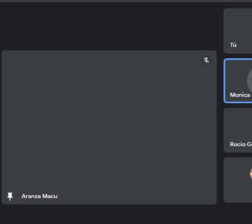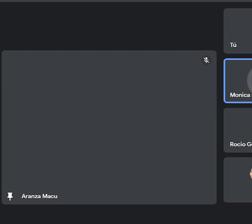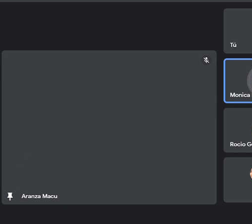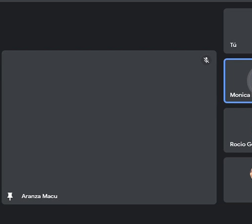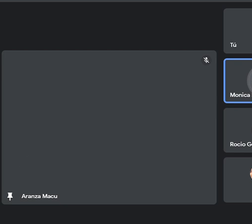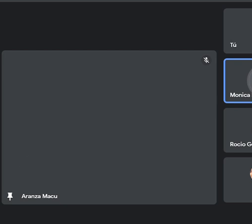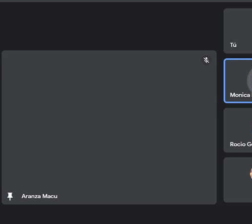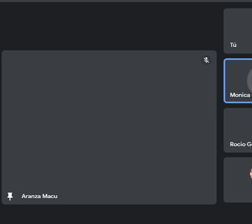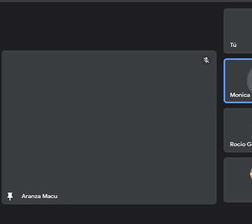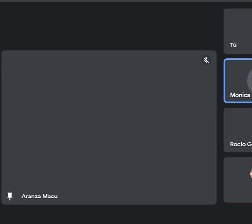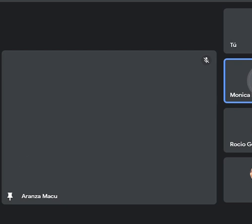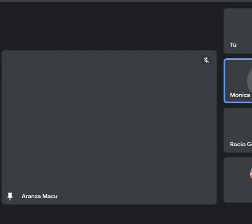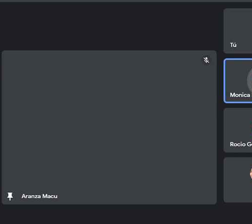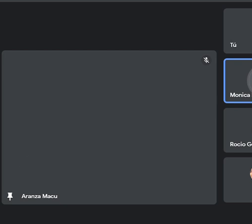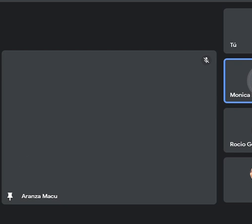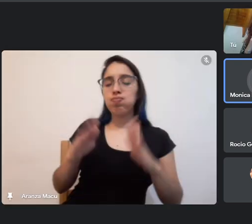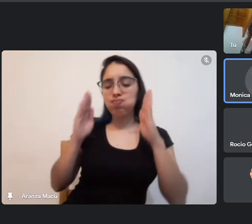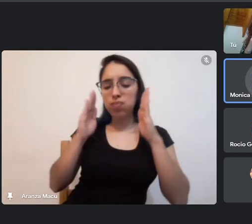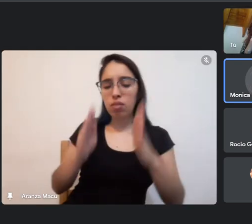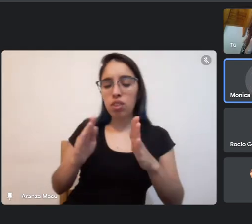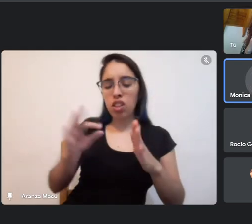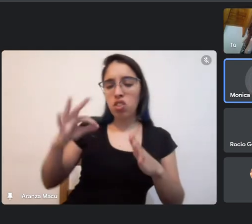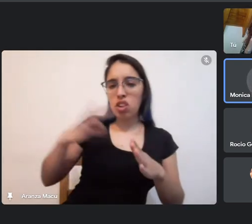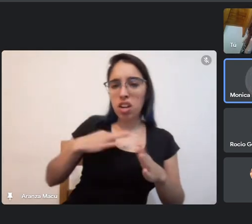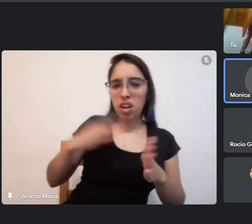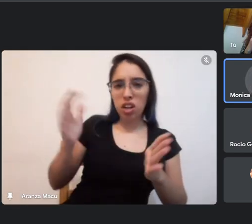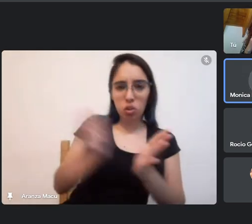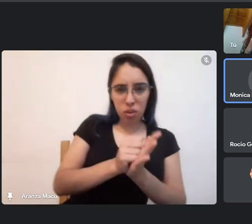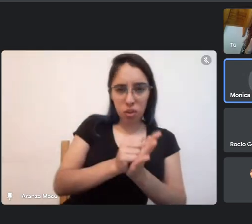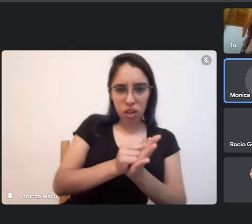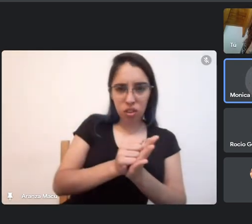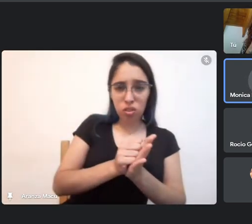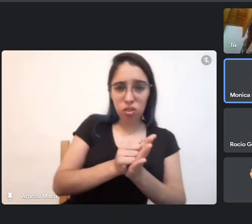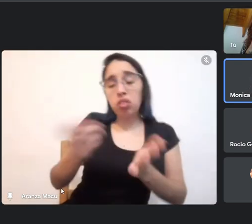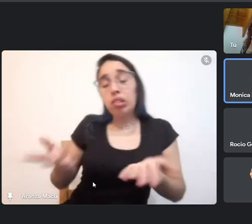Hacer las dos posibilidades, ya que tengo la posibilidad y bueno, y ver,